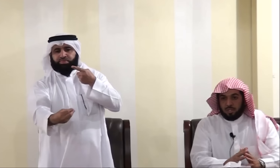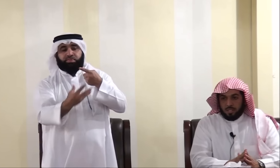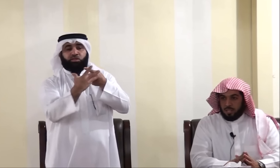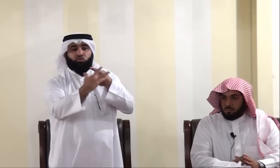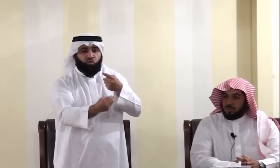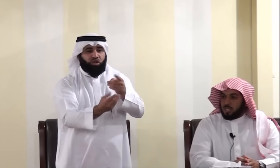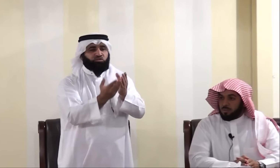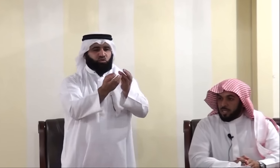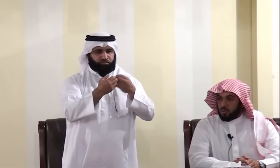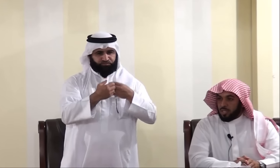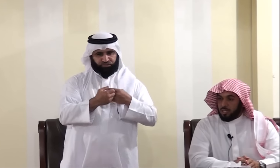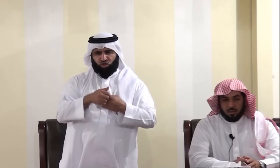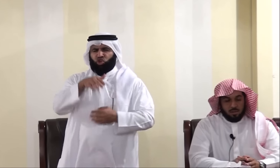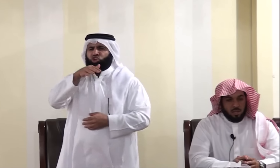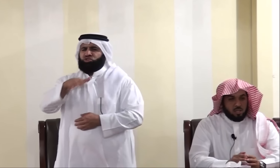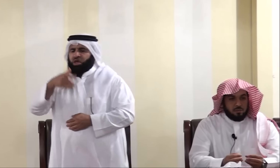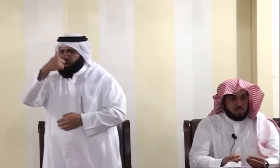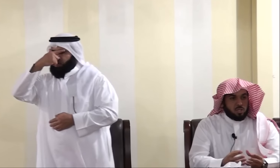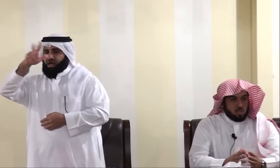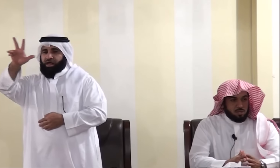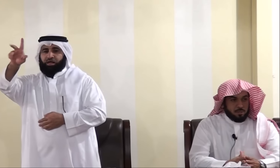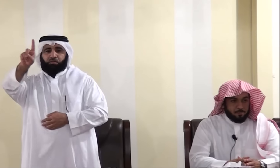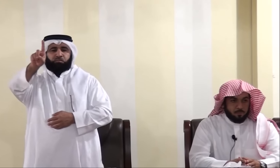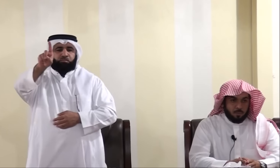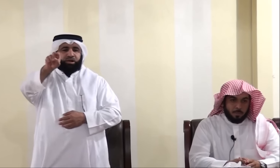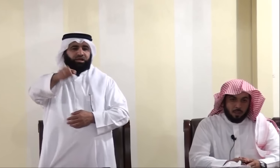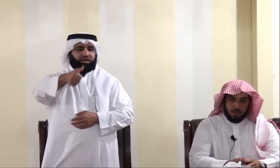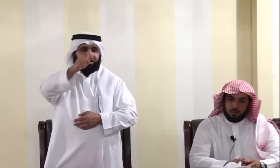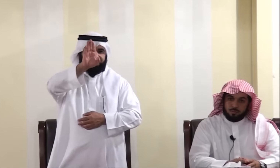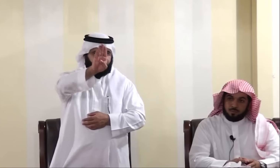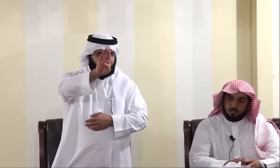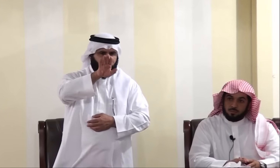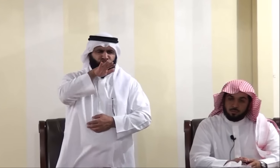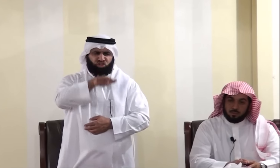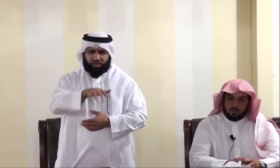عند الشيخ عبد الرحمن البواب وكان له تفسير جميل